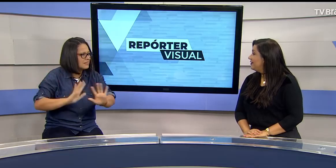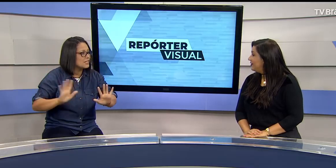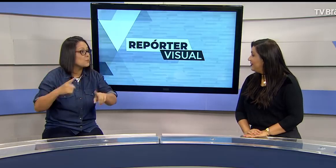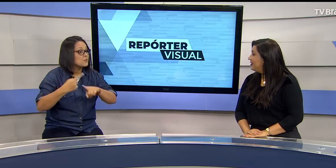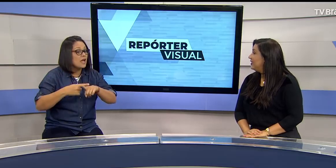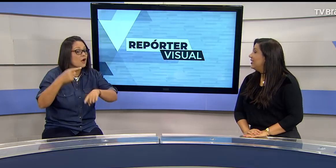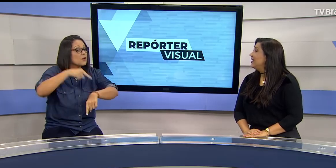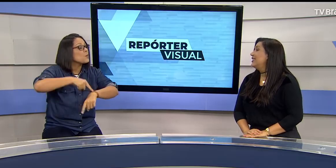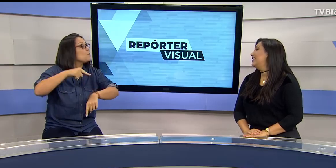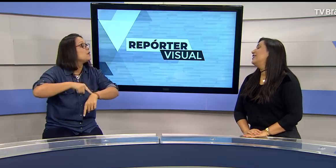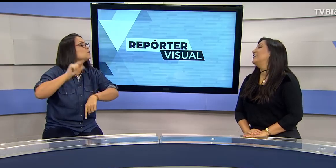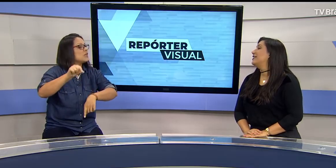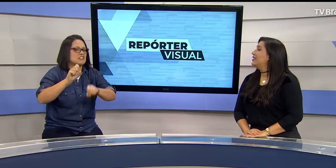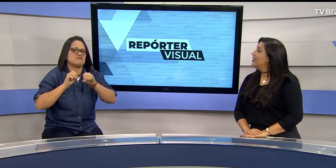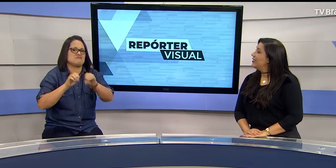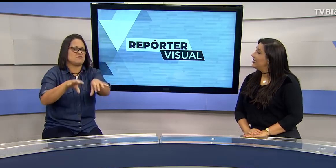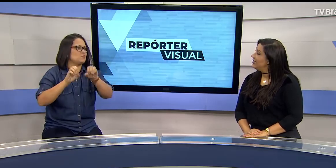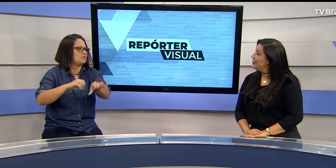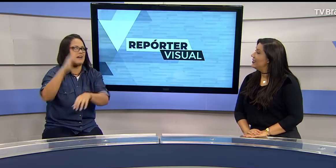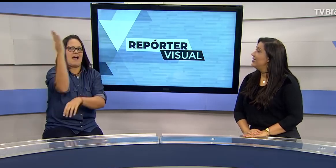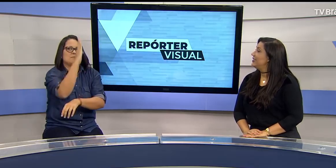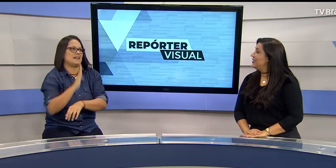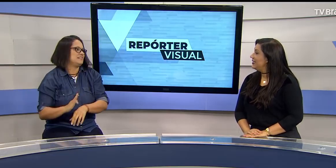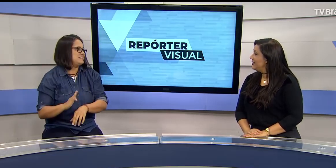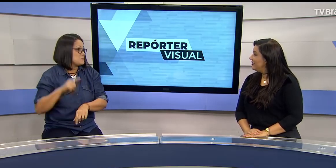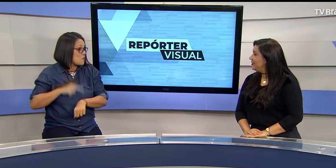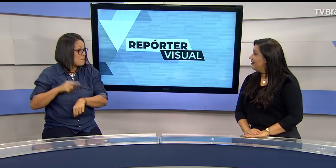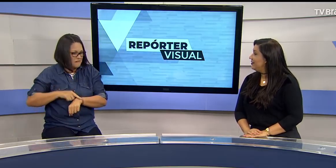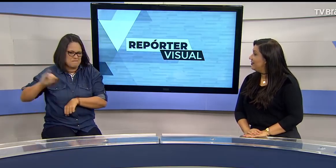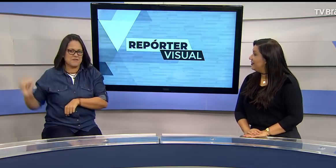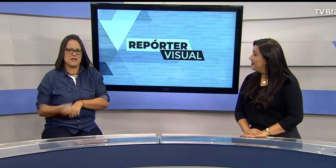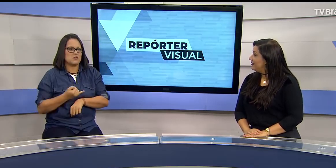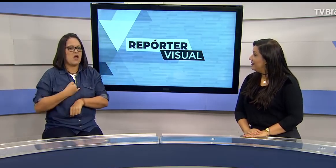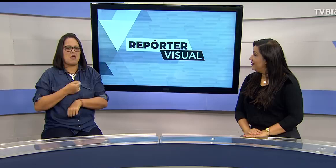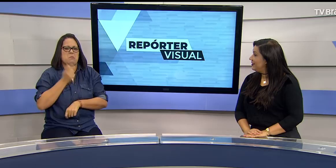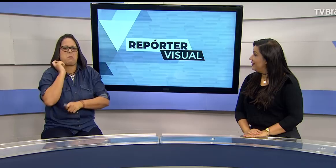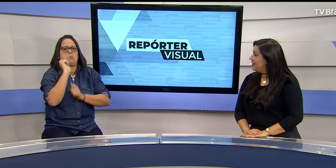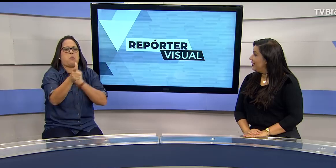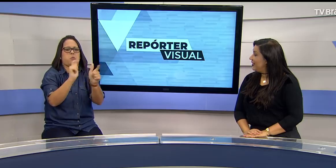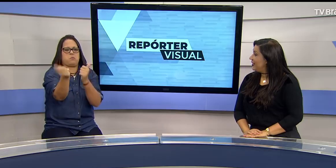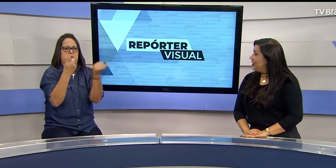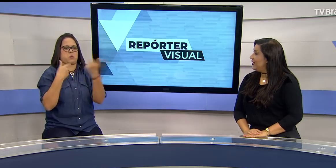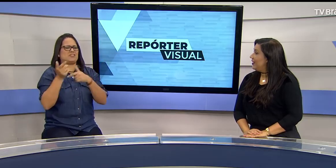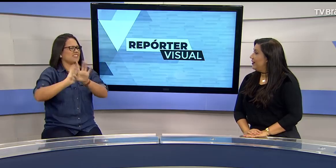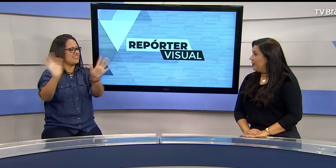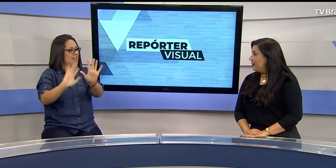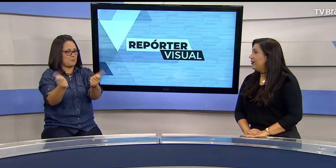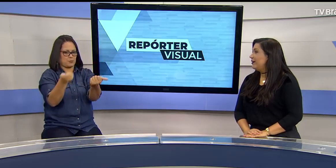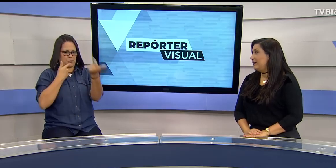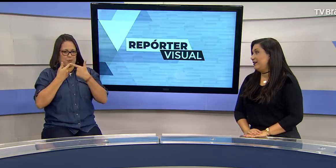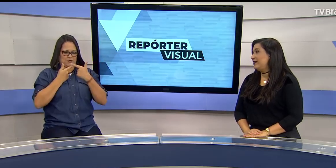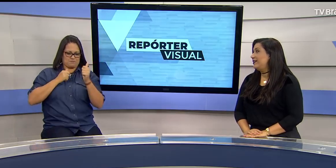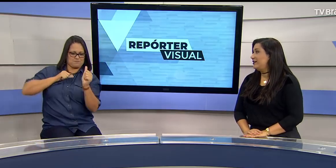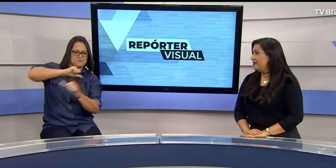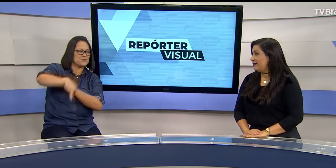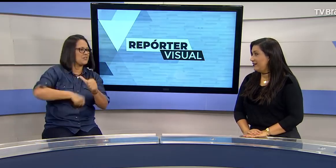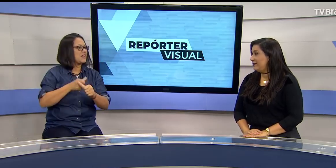esse momento para informar o Brasil e transformar qualquer tipo de ataque ou ofensa que eu tenha recebido em